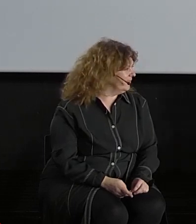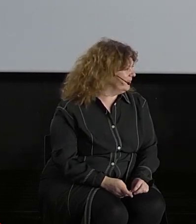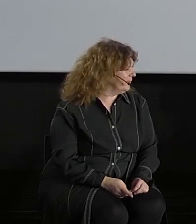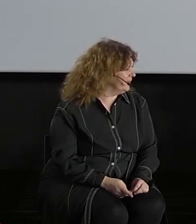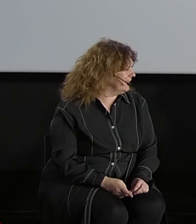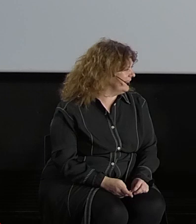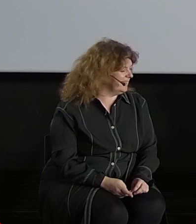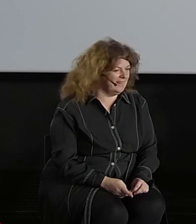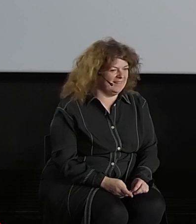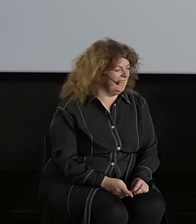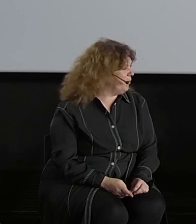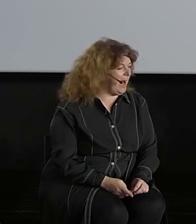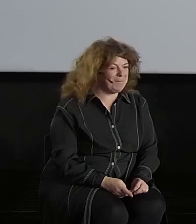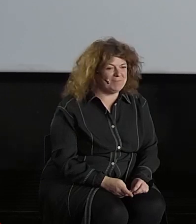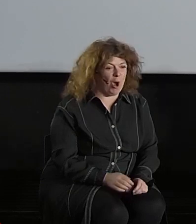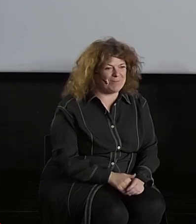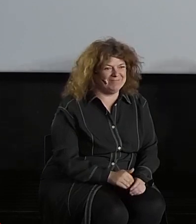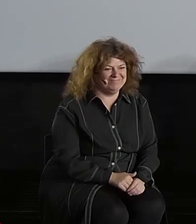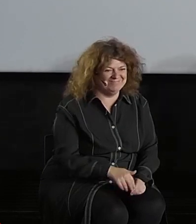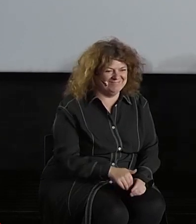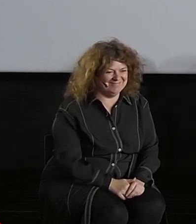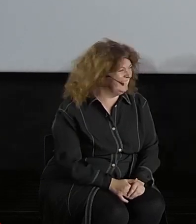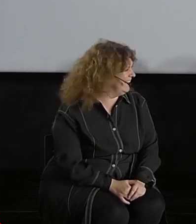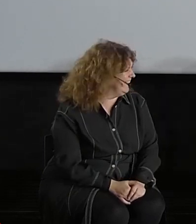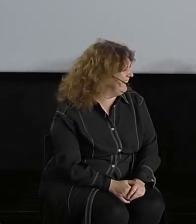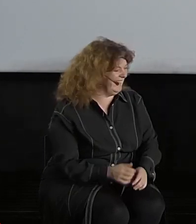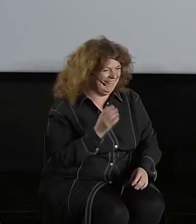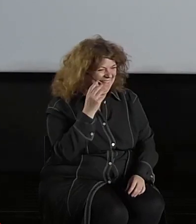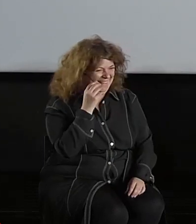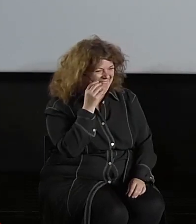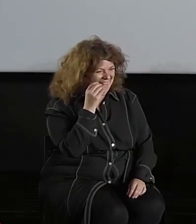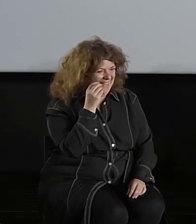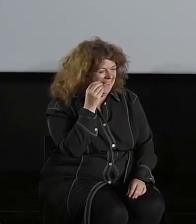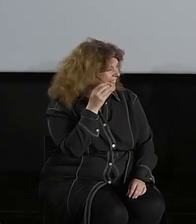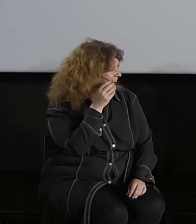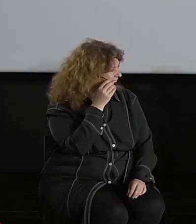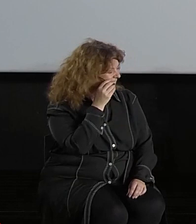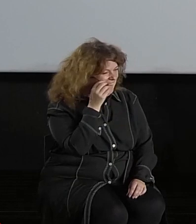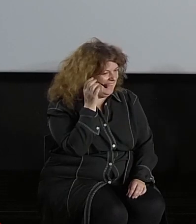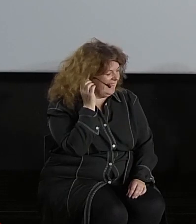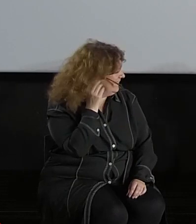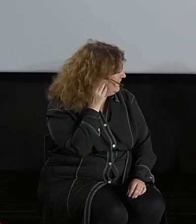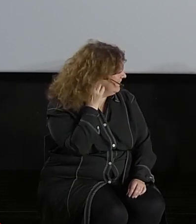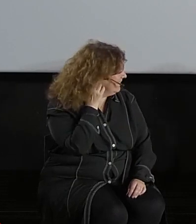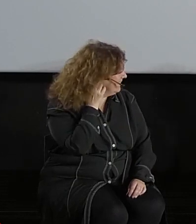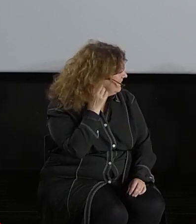me da un poco miedo eh que mojarme en esto al revés aprovecha dice